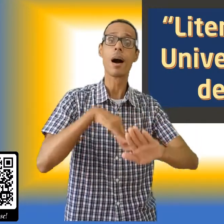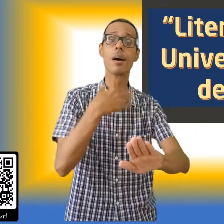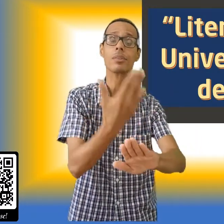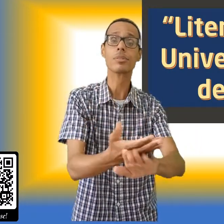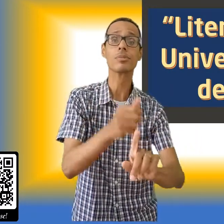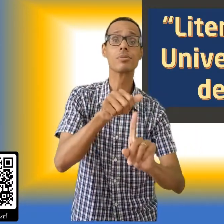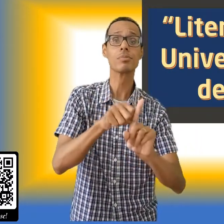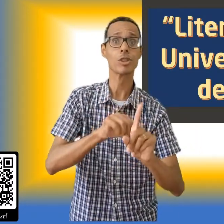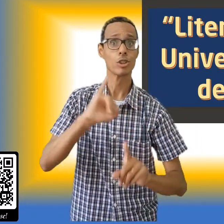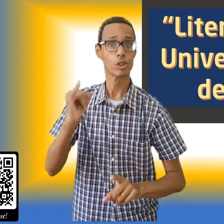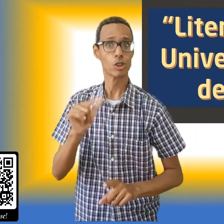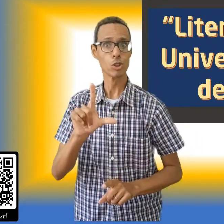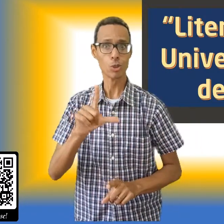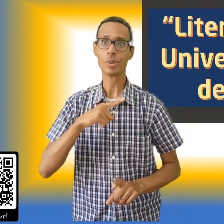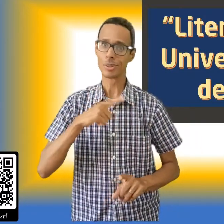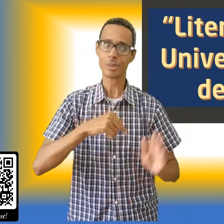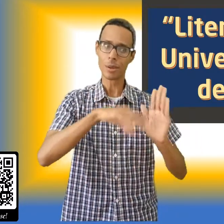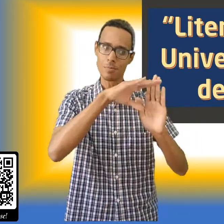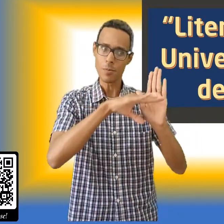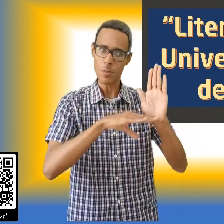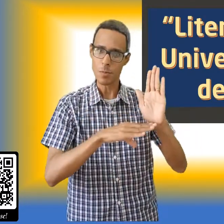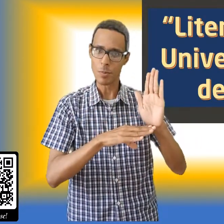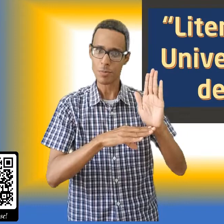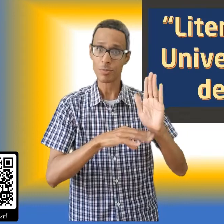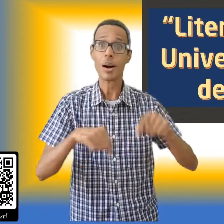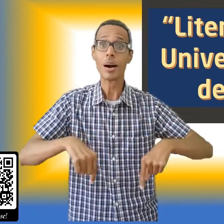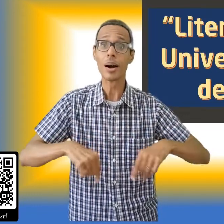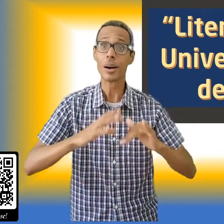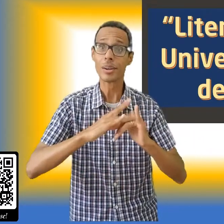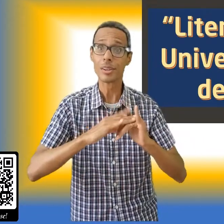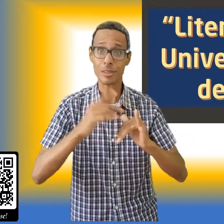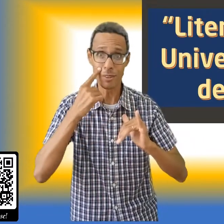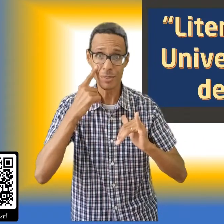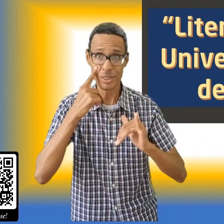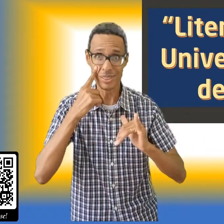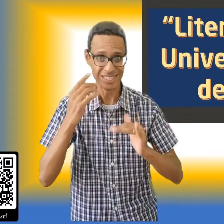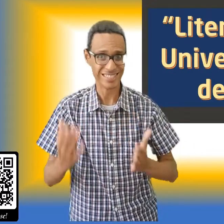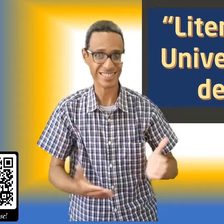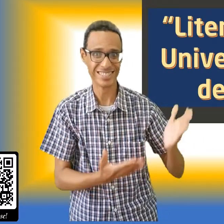sua agenda. Vamos conferir este último bloco? Veja aí comigo!